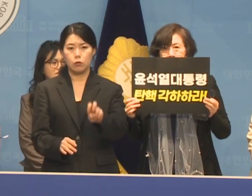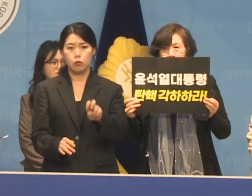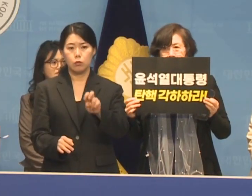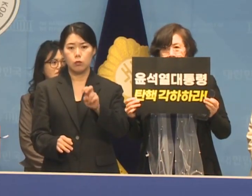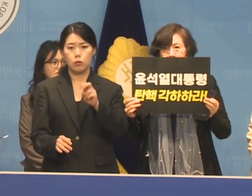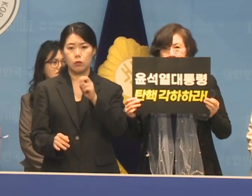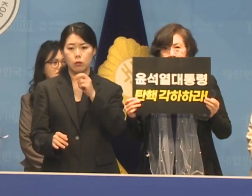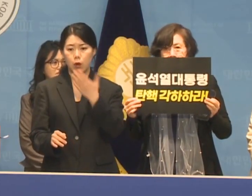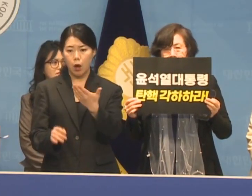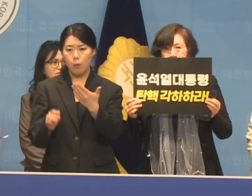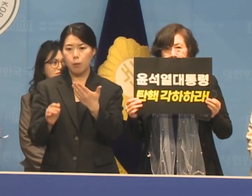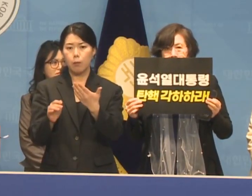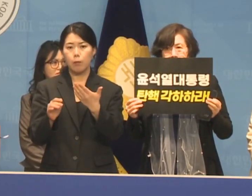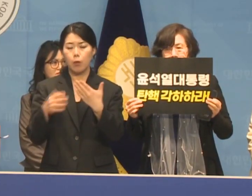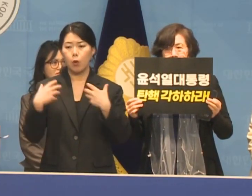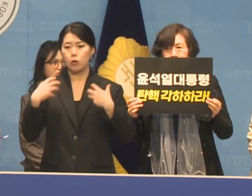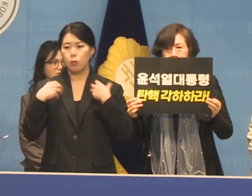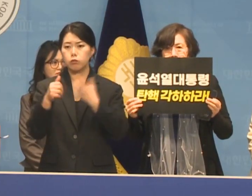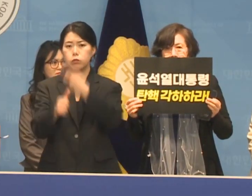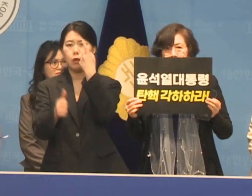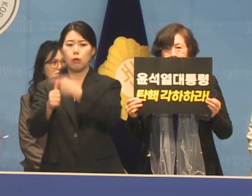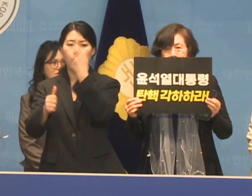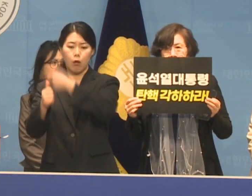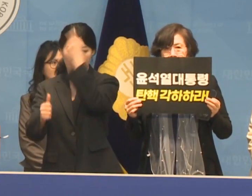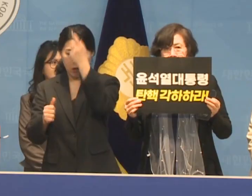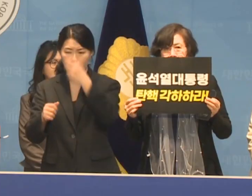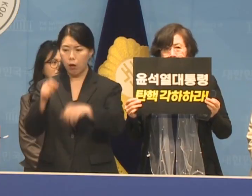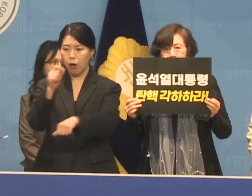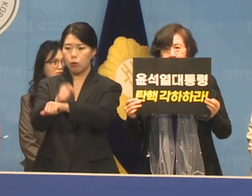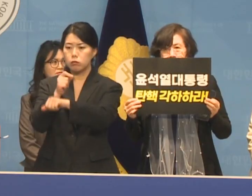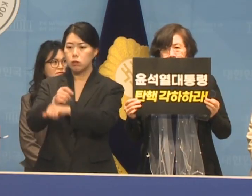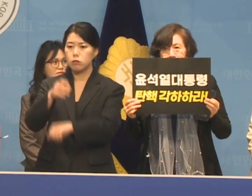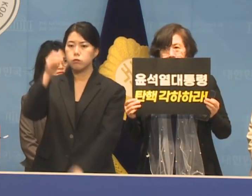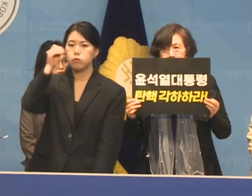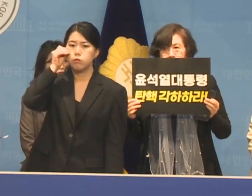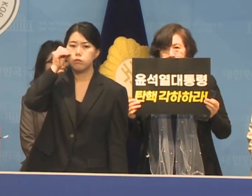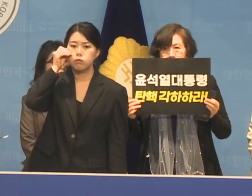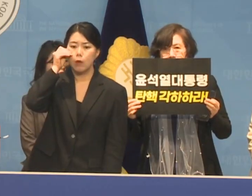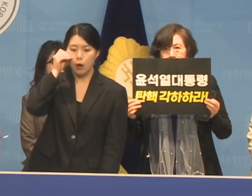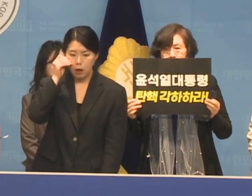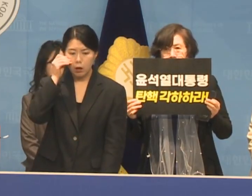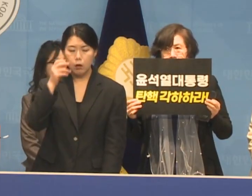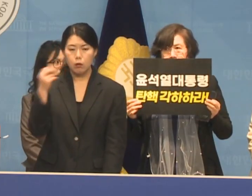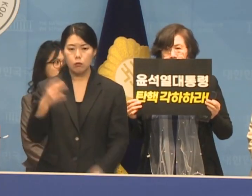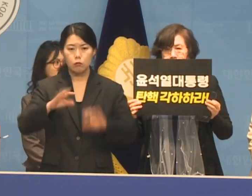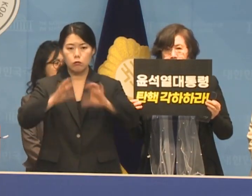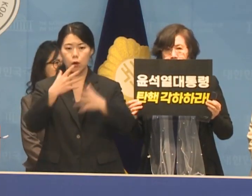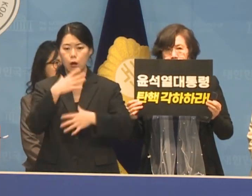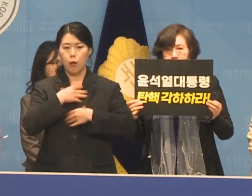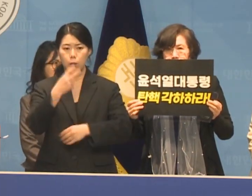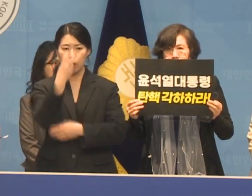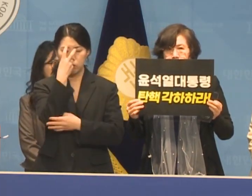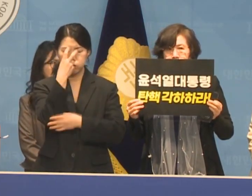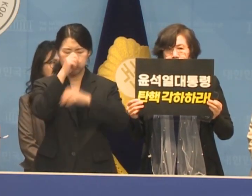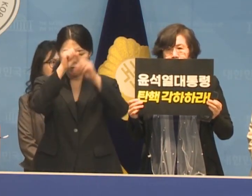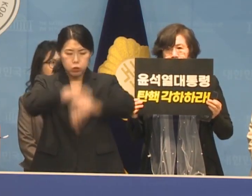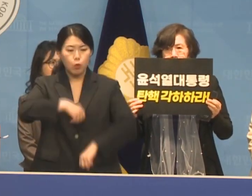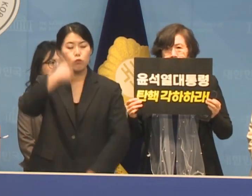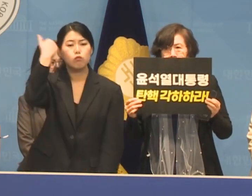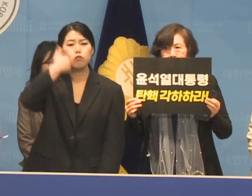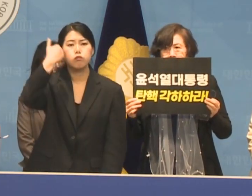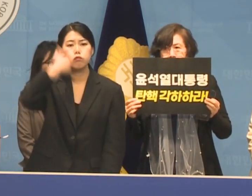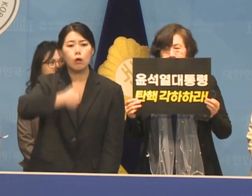29번의 탄핵으로 행정부를 마비시키고 온갖 친북적 행위로 국가 안보를 무너뜨린 세력이